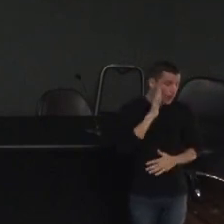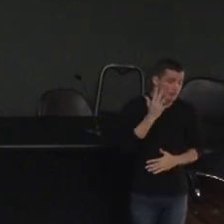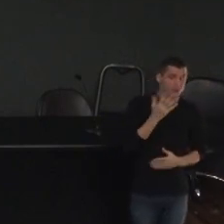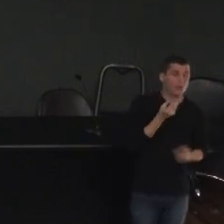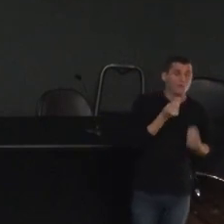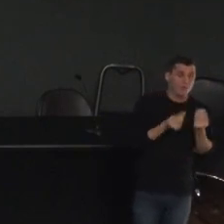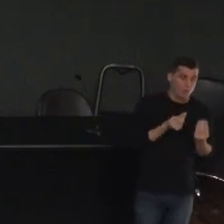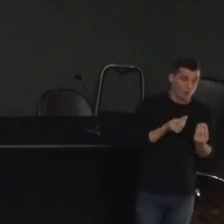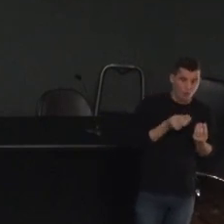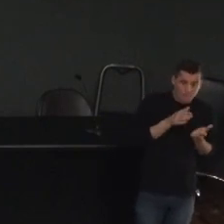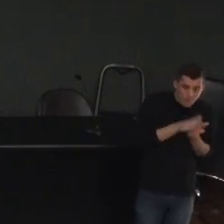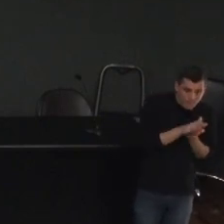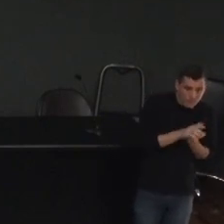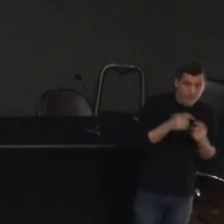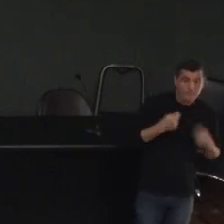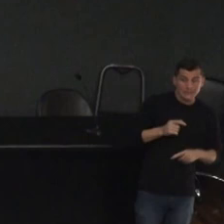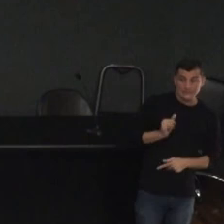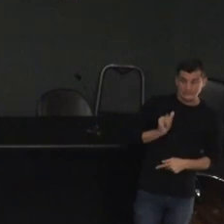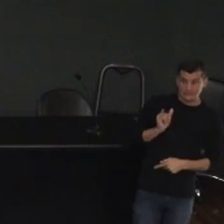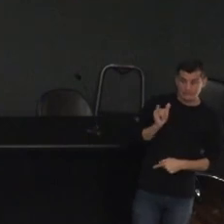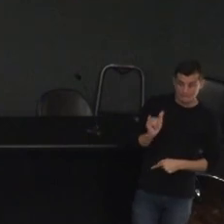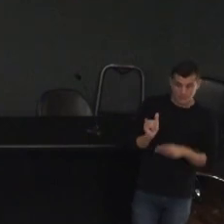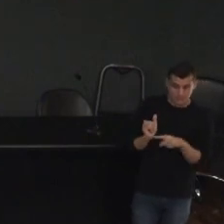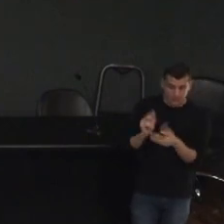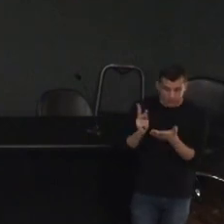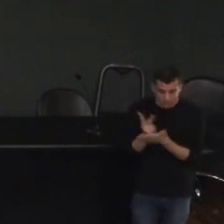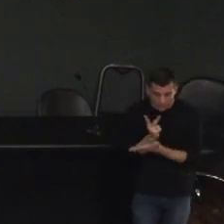npd ou incidente de segurança